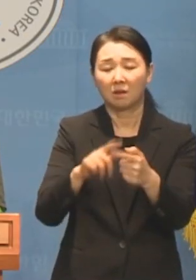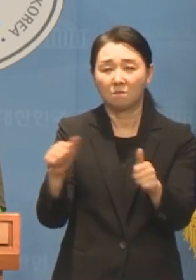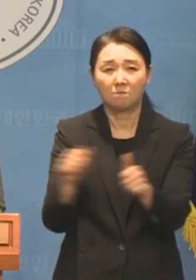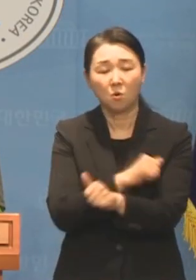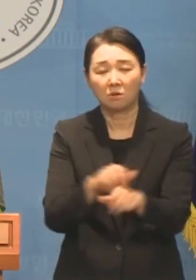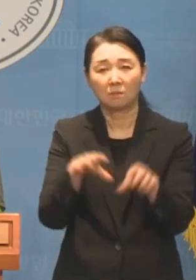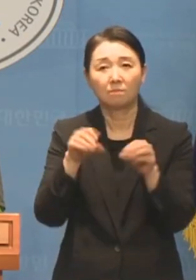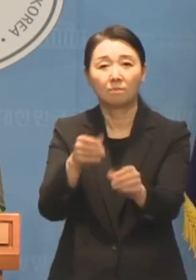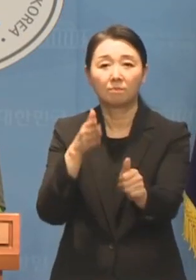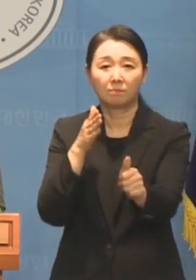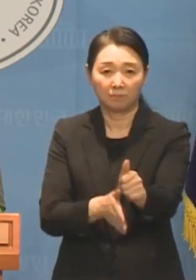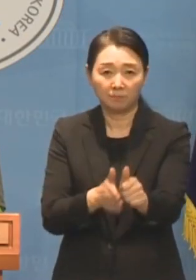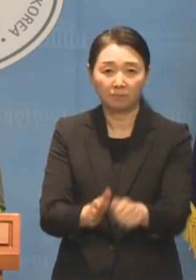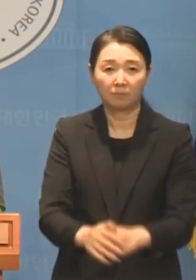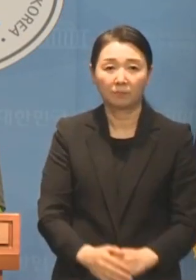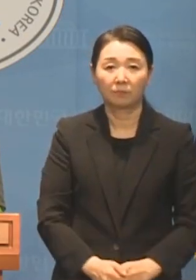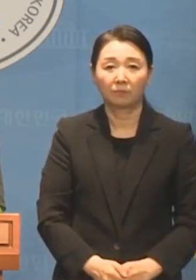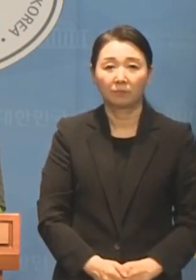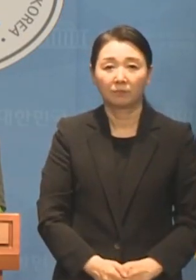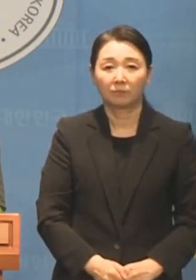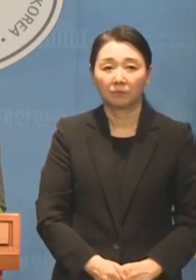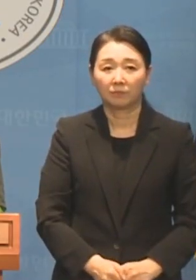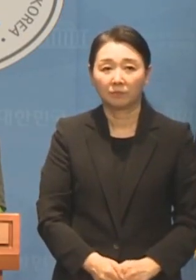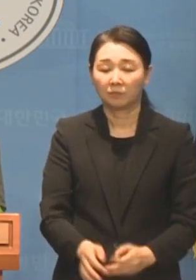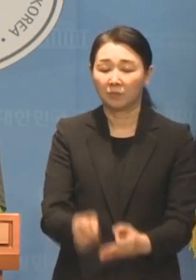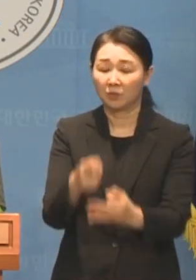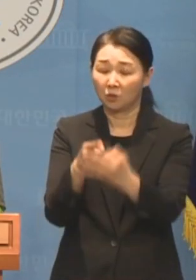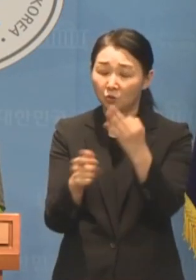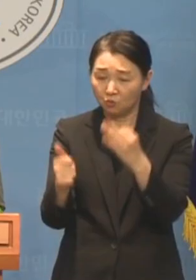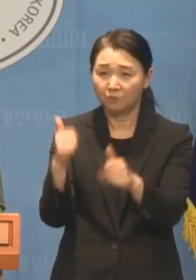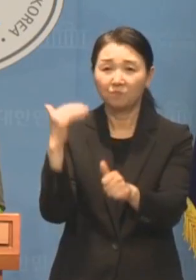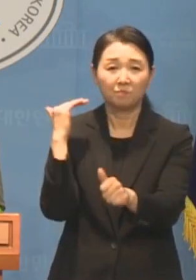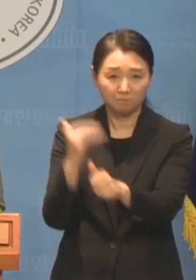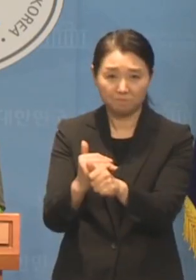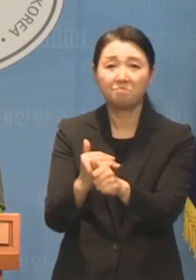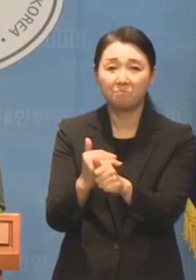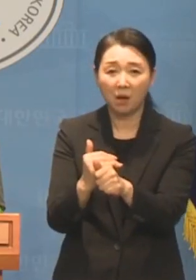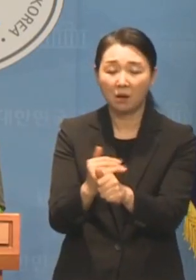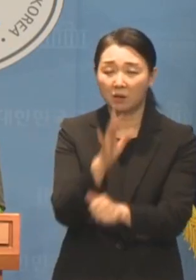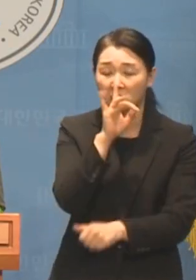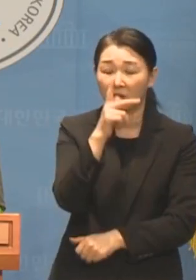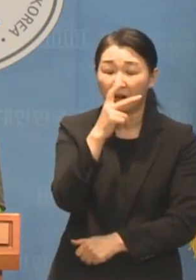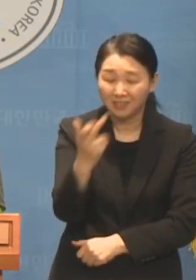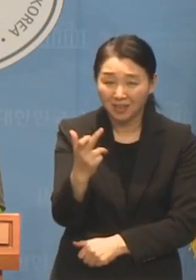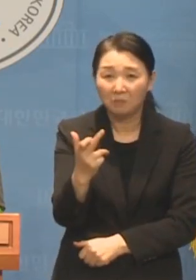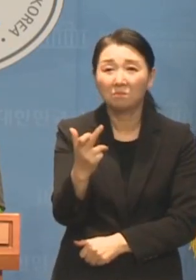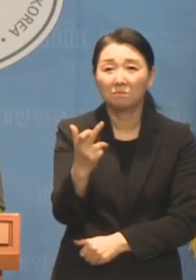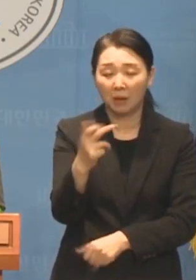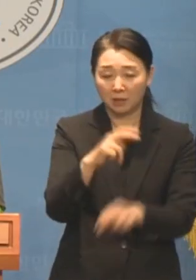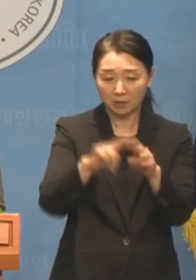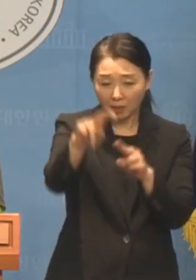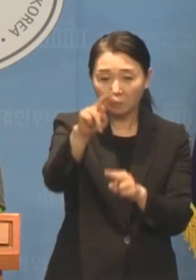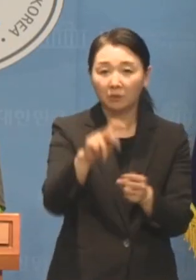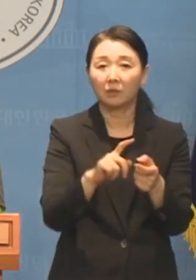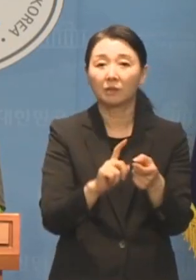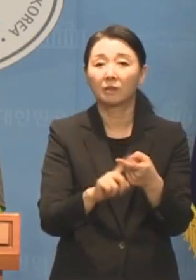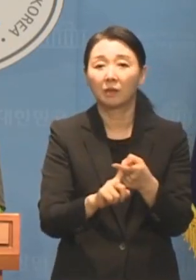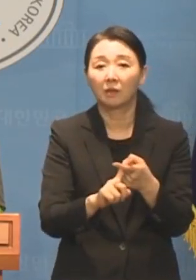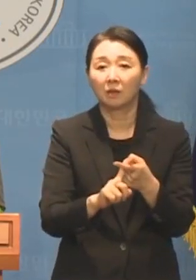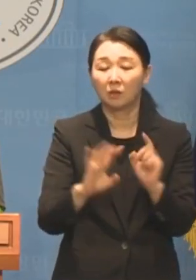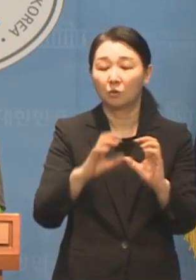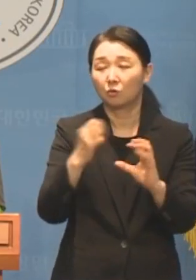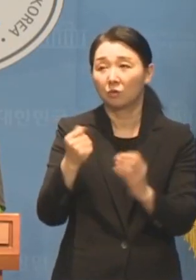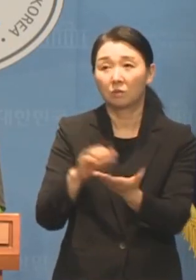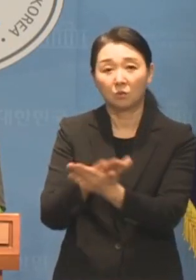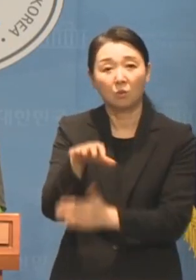폭력을 멈추어야 합니다. 윤석열은 파면되었고 설악산 5색 케이블카를 비롯한 모든